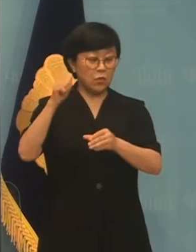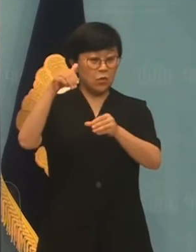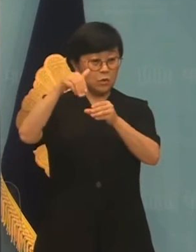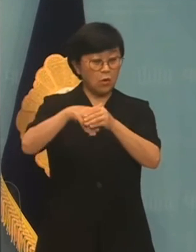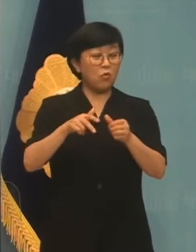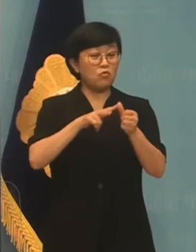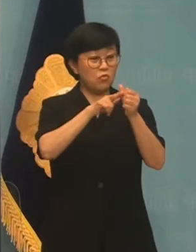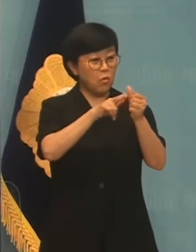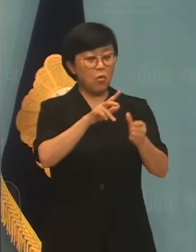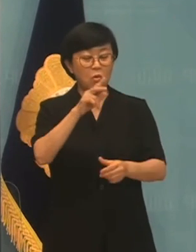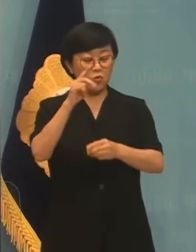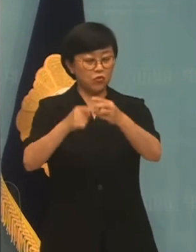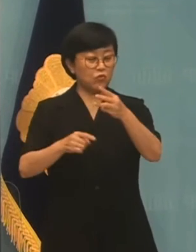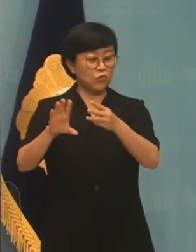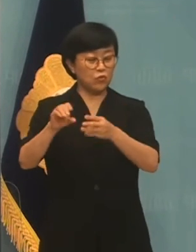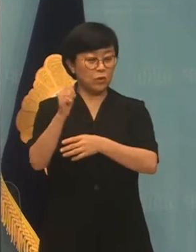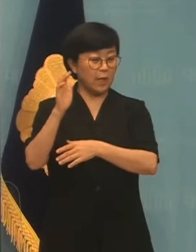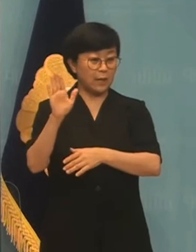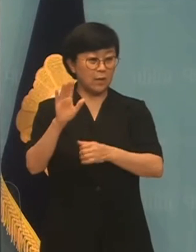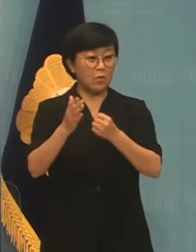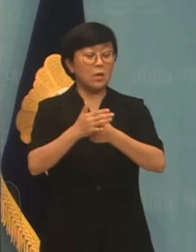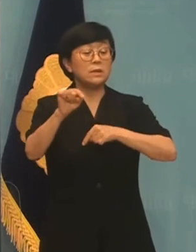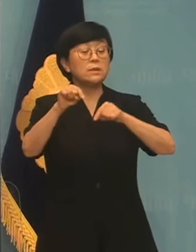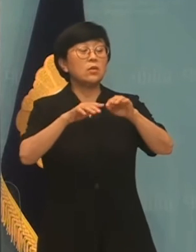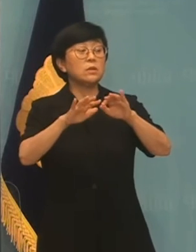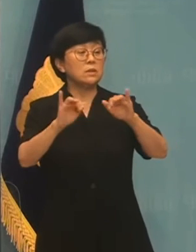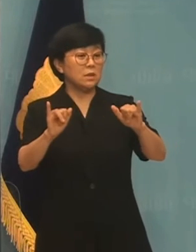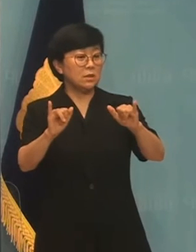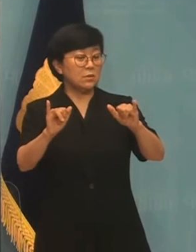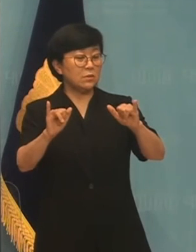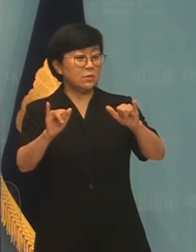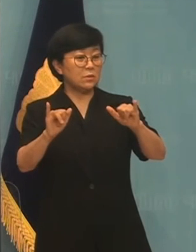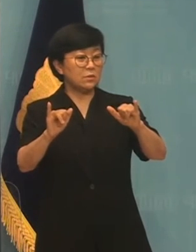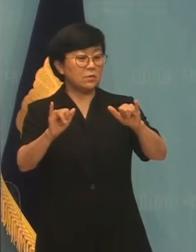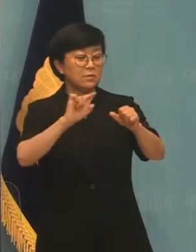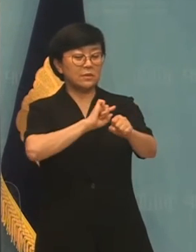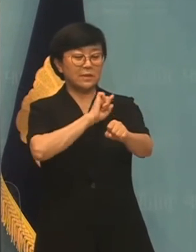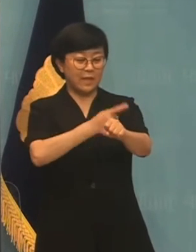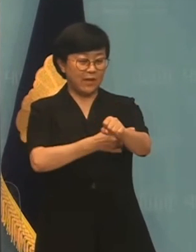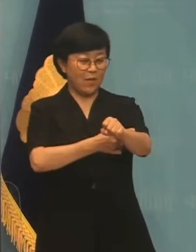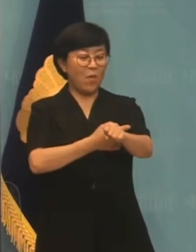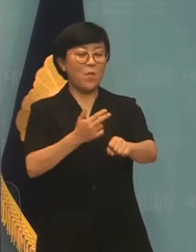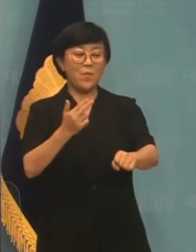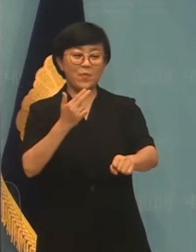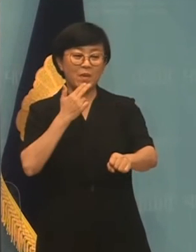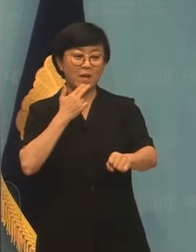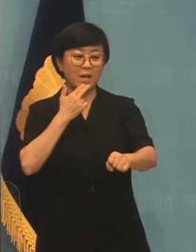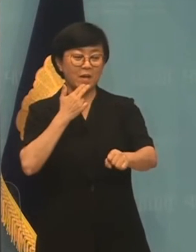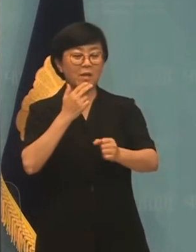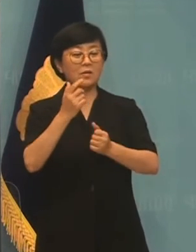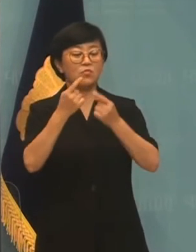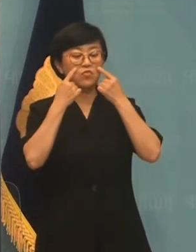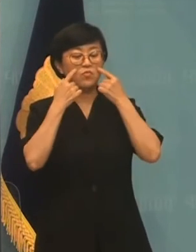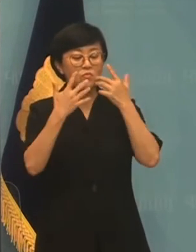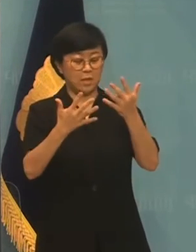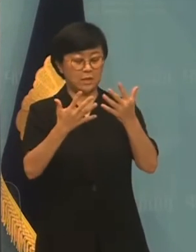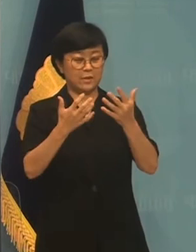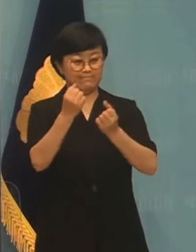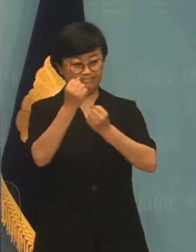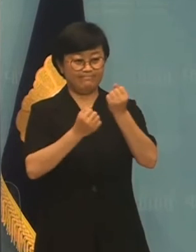윤석열은 고사하고 정치인 윤석열로서도 자격 없다는 말씀을 분명히 드립니다.